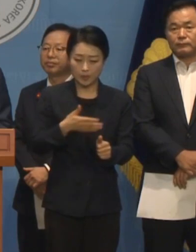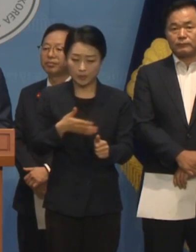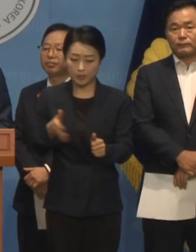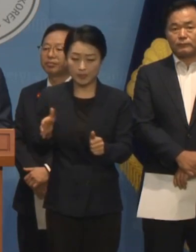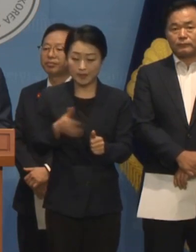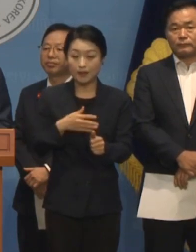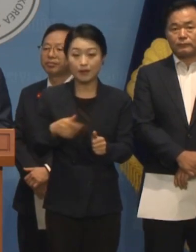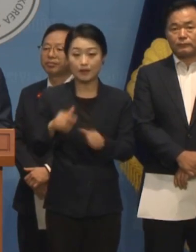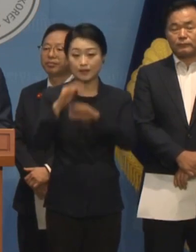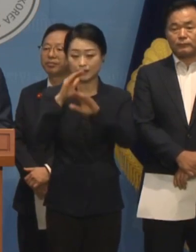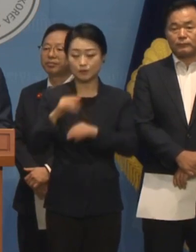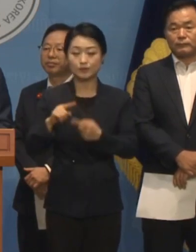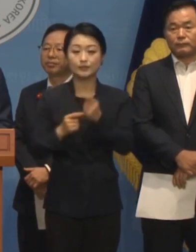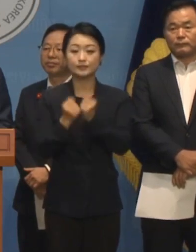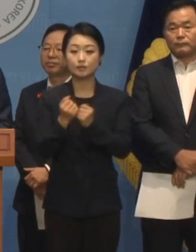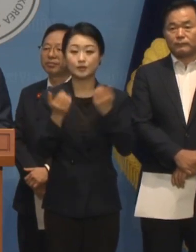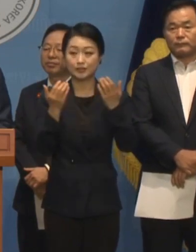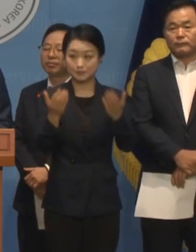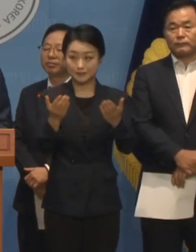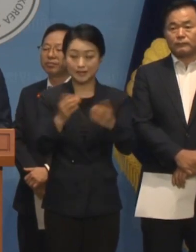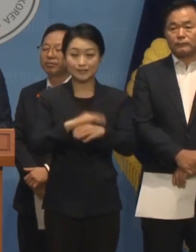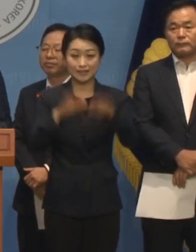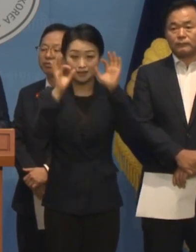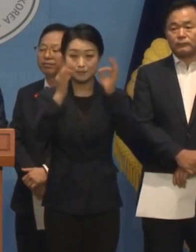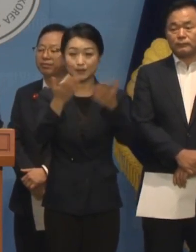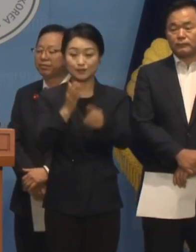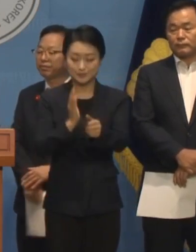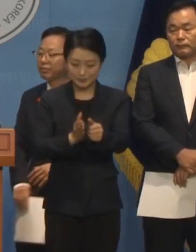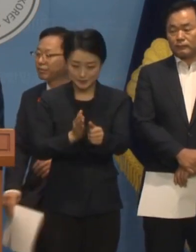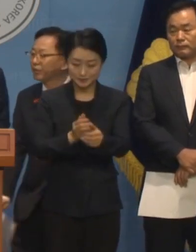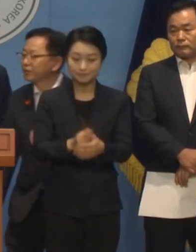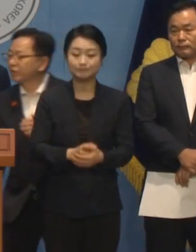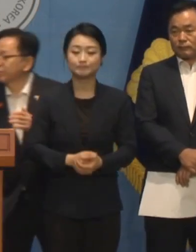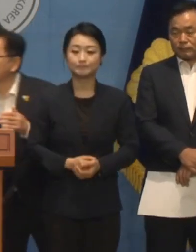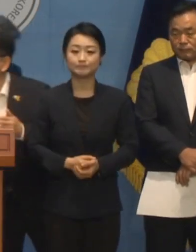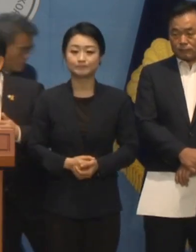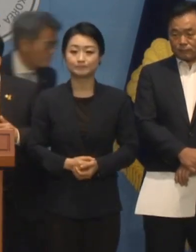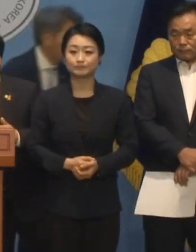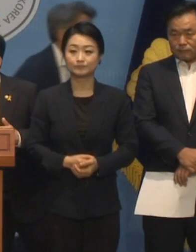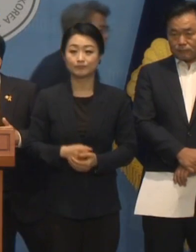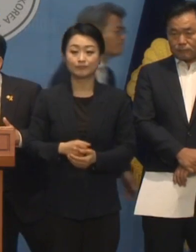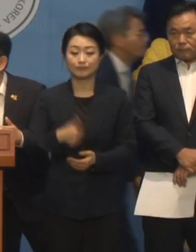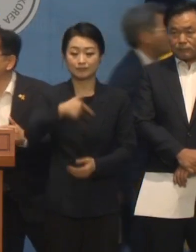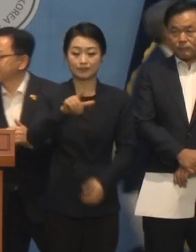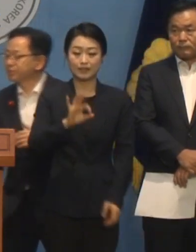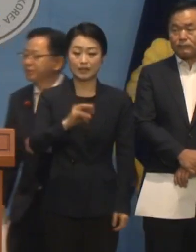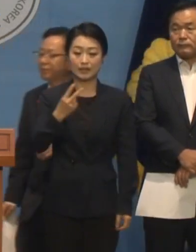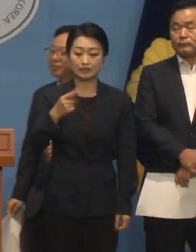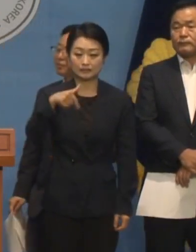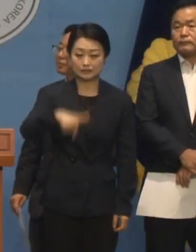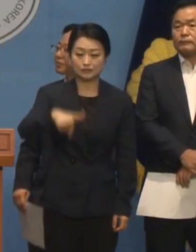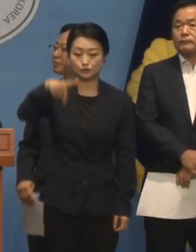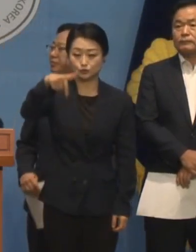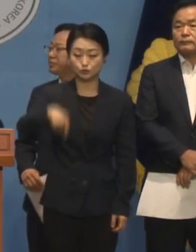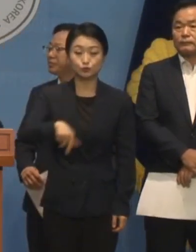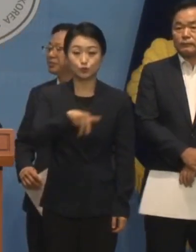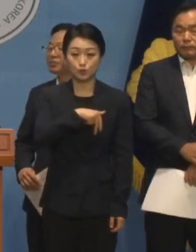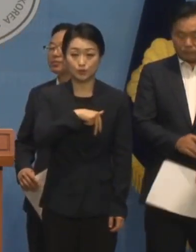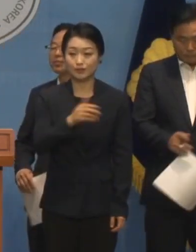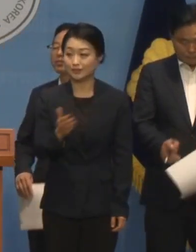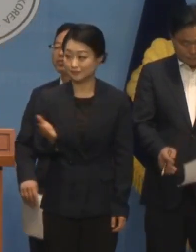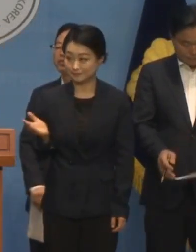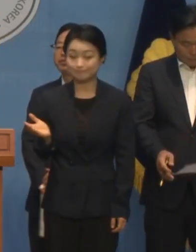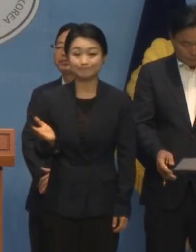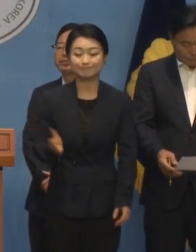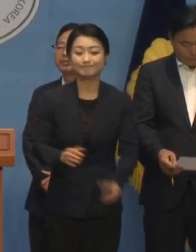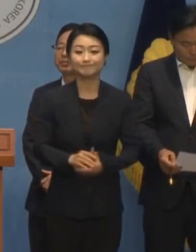밝히는 기자회견이 될 것입니다. 경청해 주시기 바랍니다. 감사합니다. 다음 강득구 의원님 말씀해 주십시오.